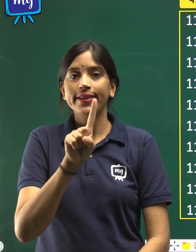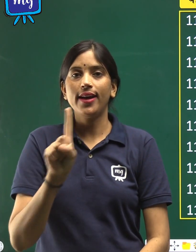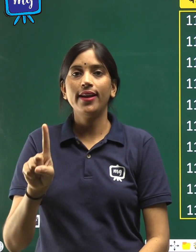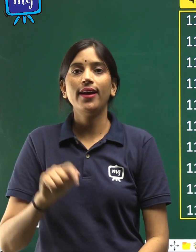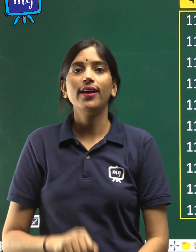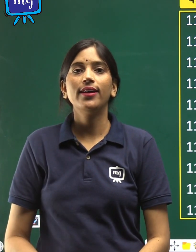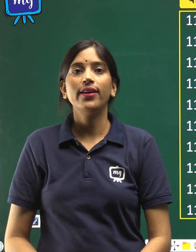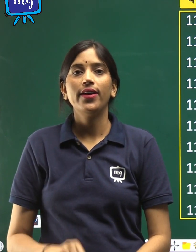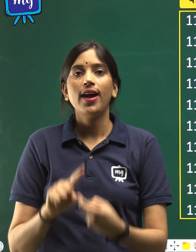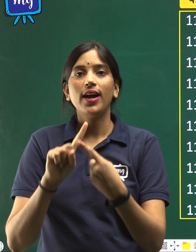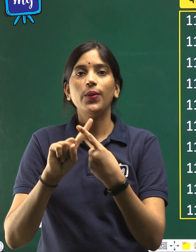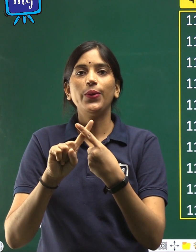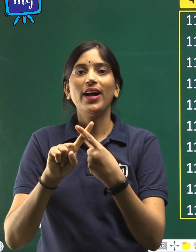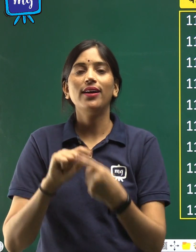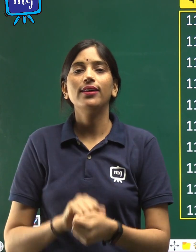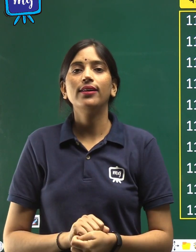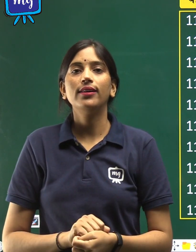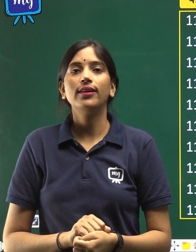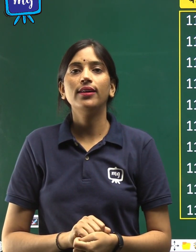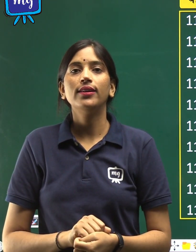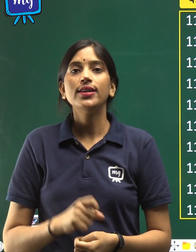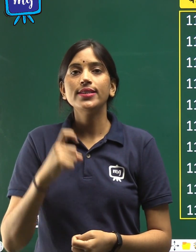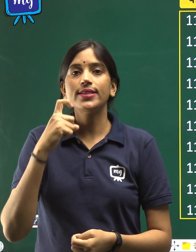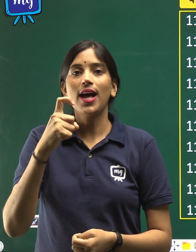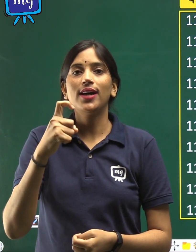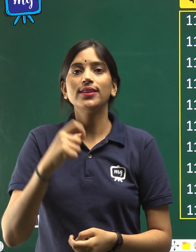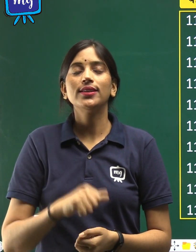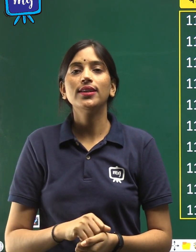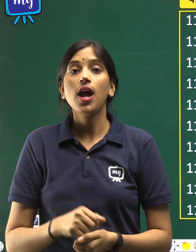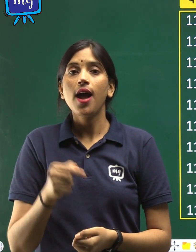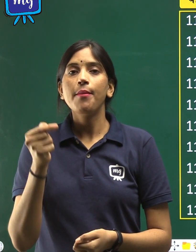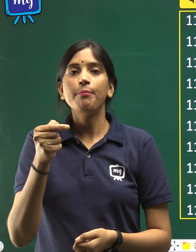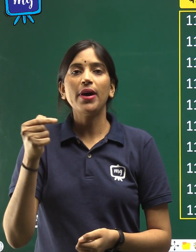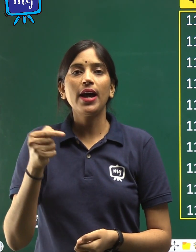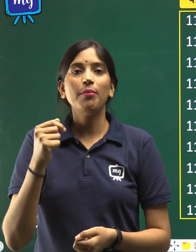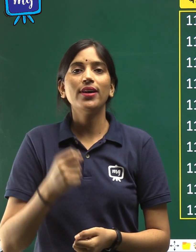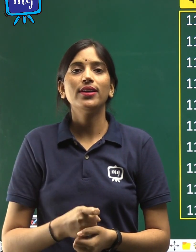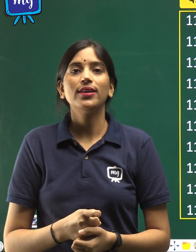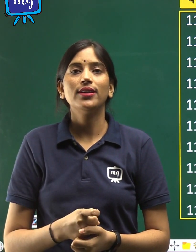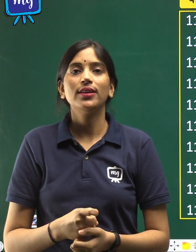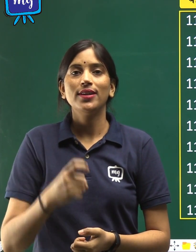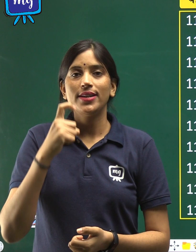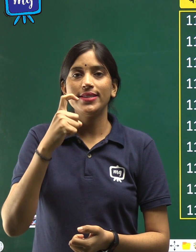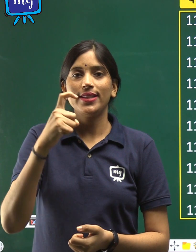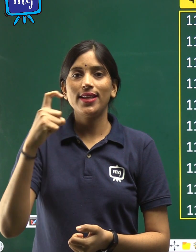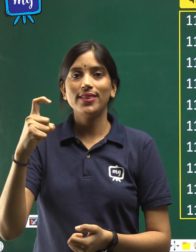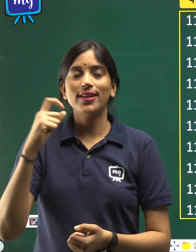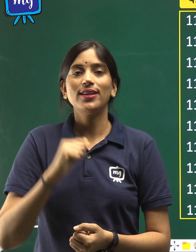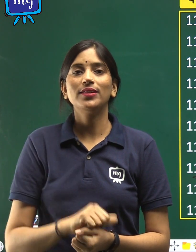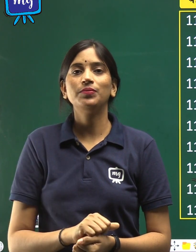11 गुणा 7 बराबर